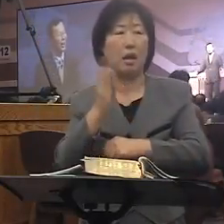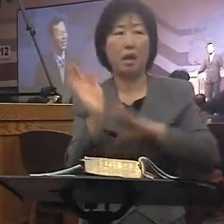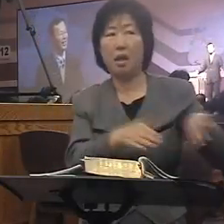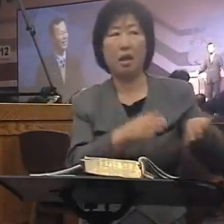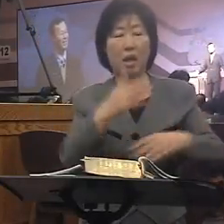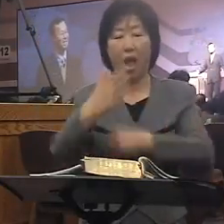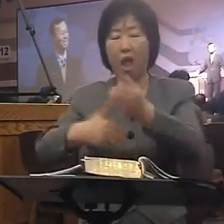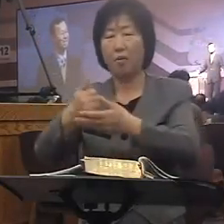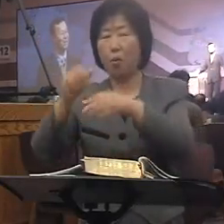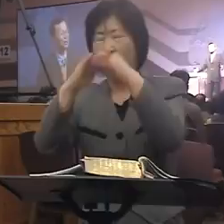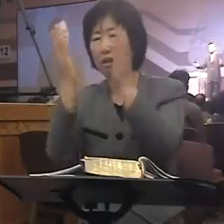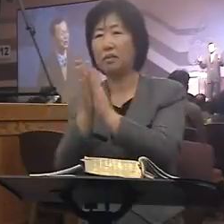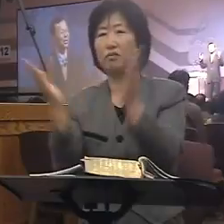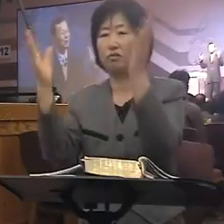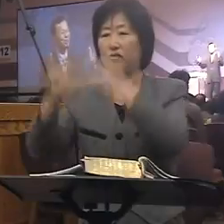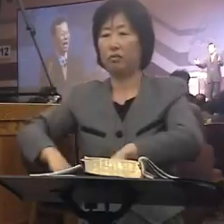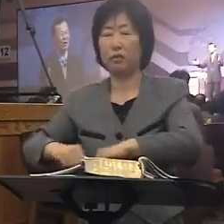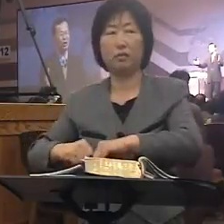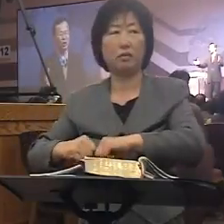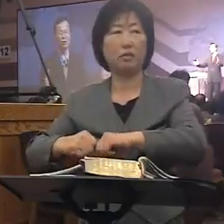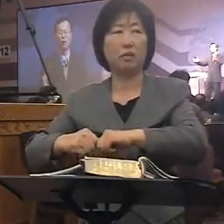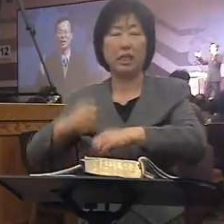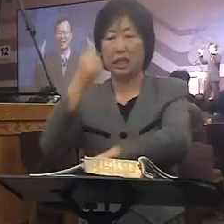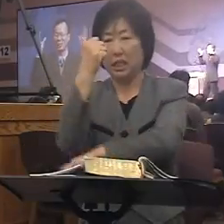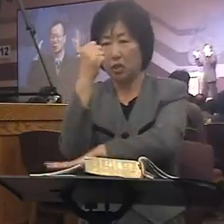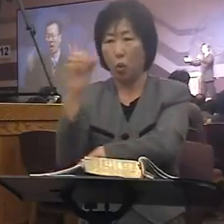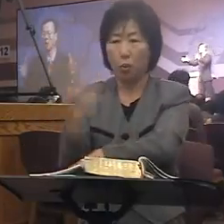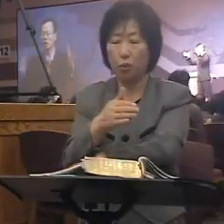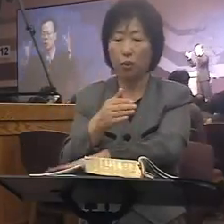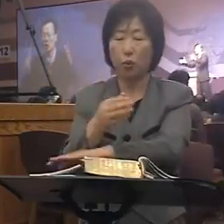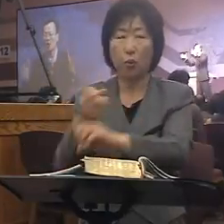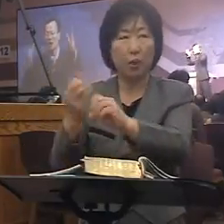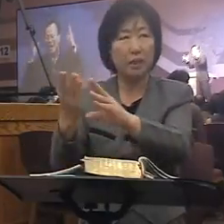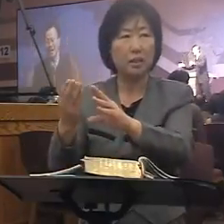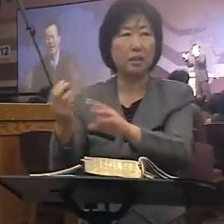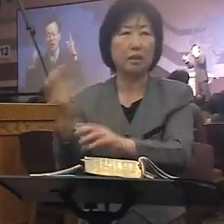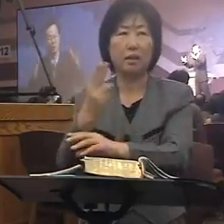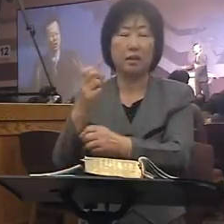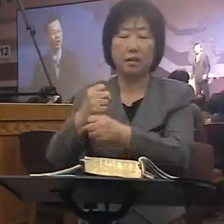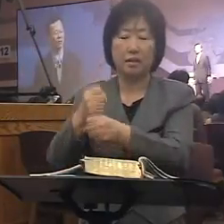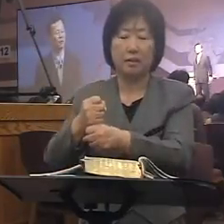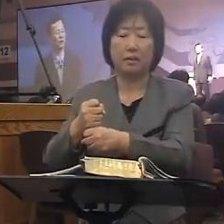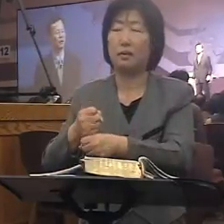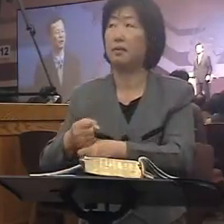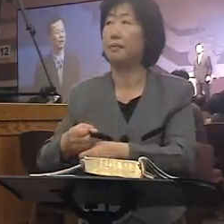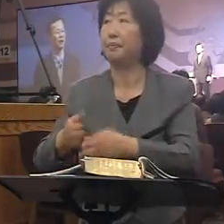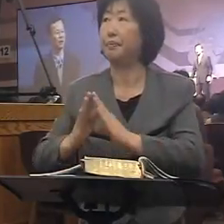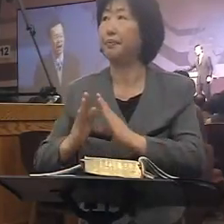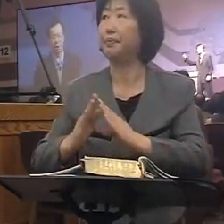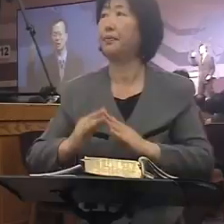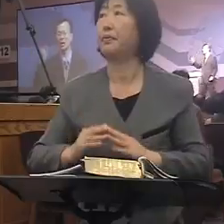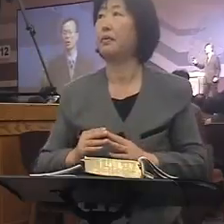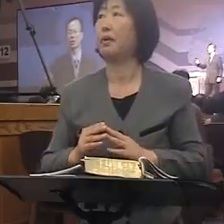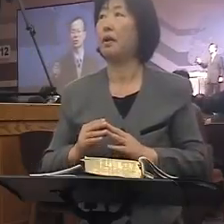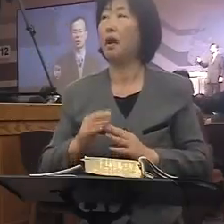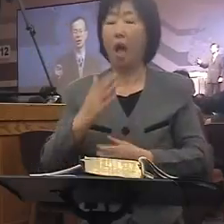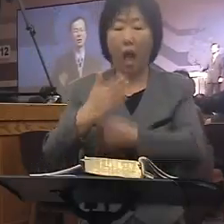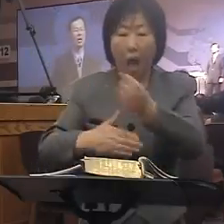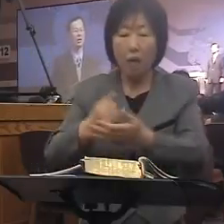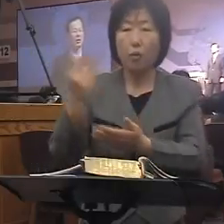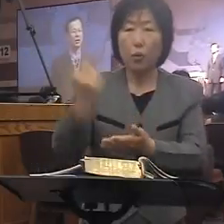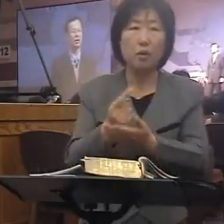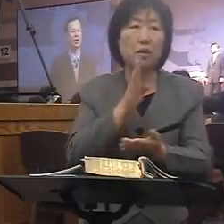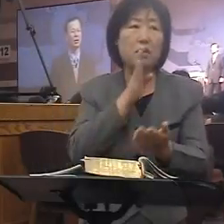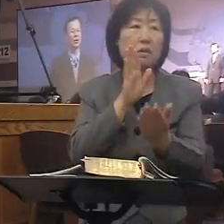오르셔서 Why? He's building a mansion for he intends to live in it himself. 당신이 오셔서